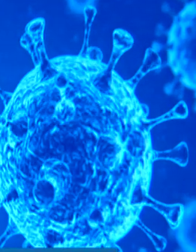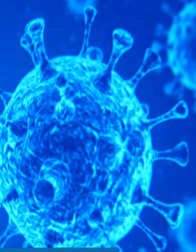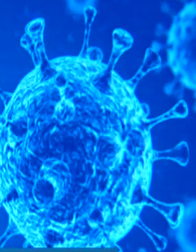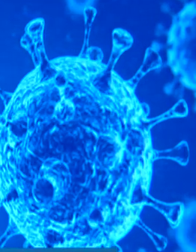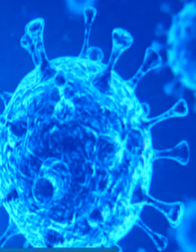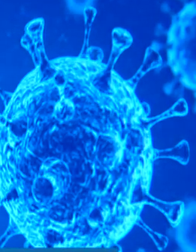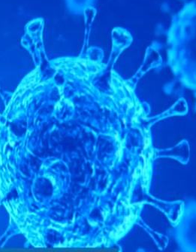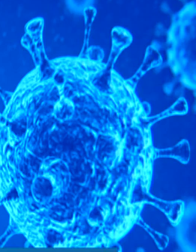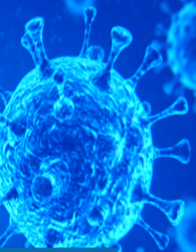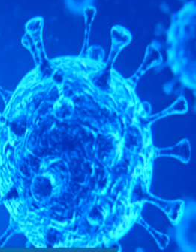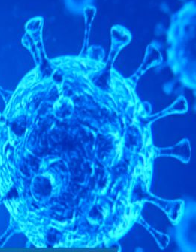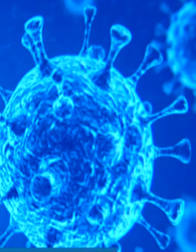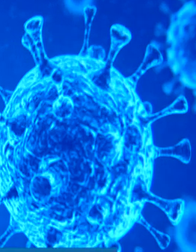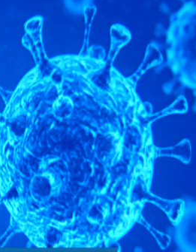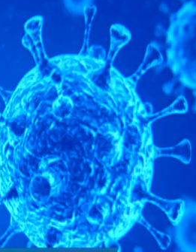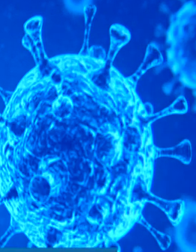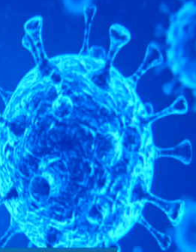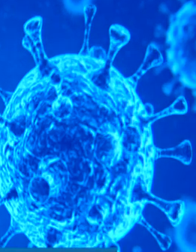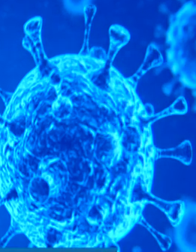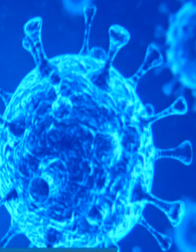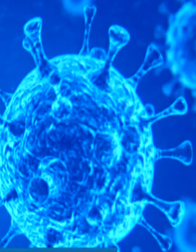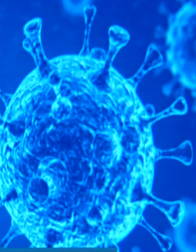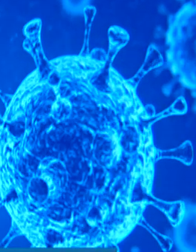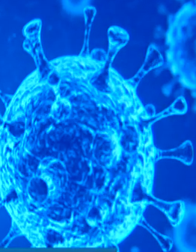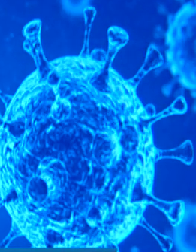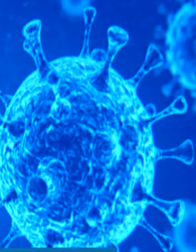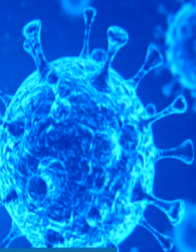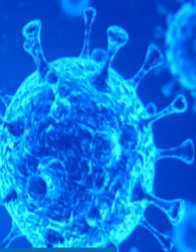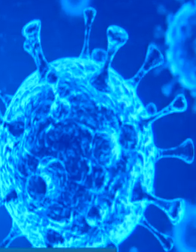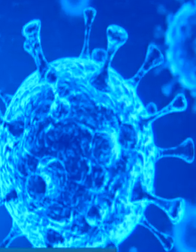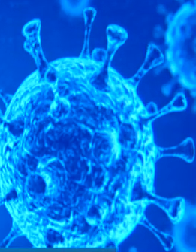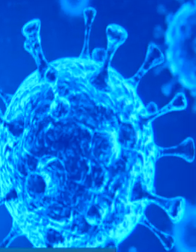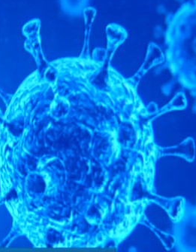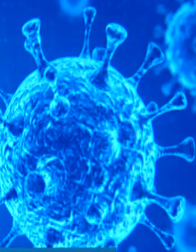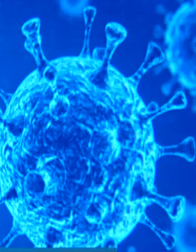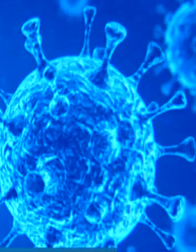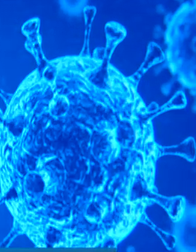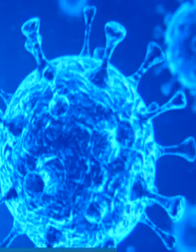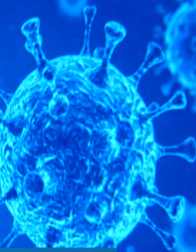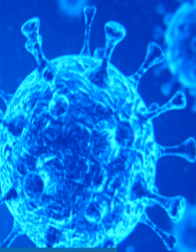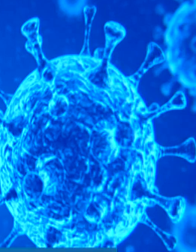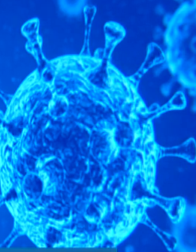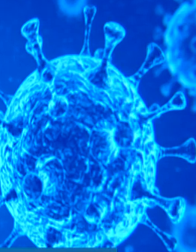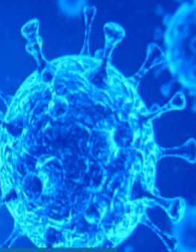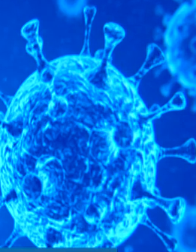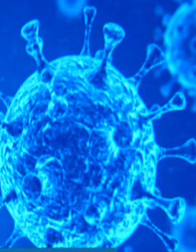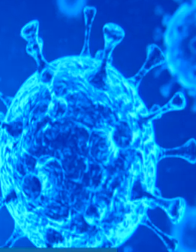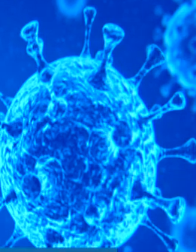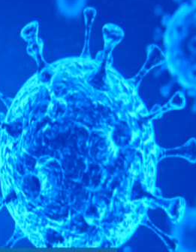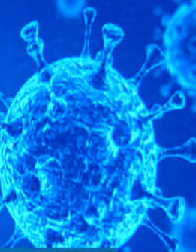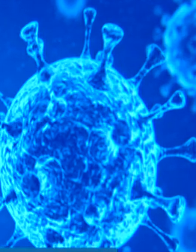de infecção notificados em Cabo Verde entre dezembro e janeiro. Hoje, o Ministério da Saúde anunciou mais um óbito e